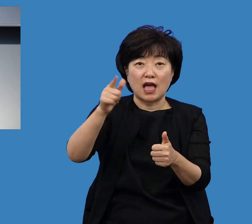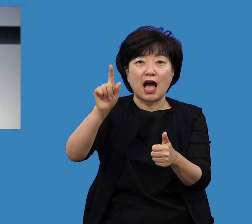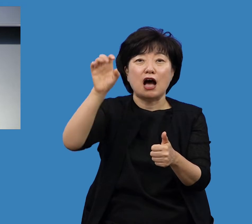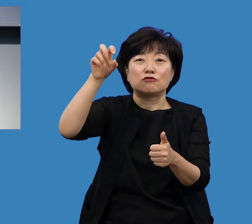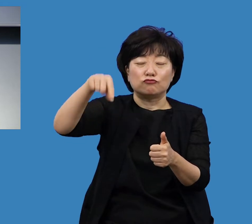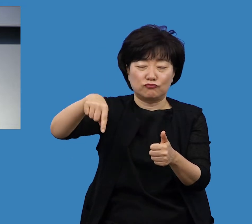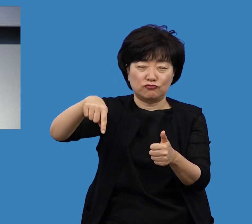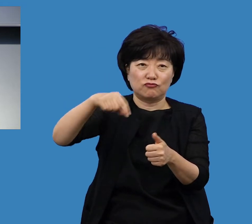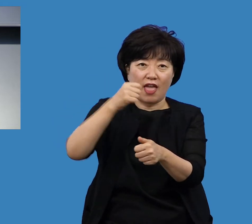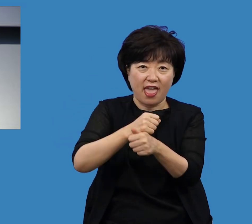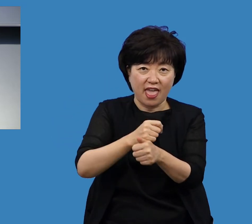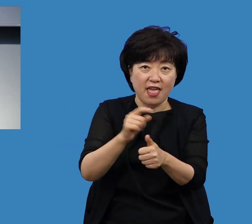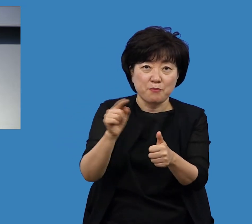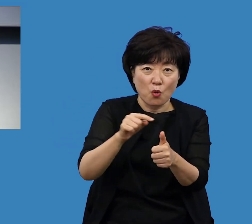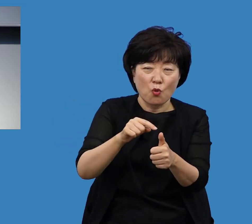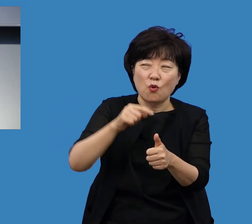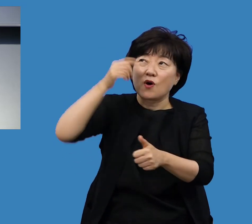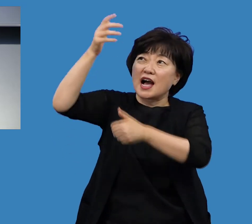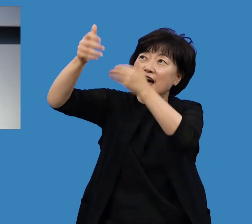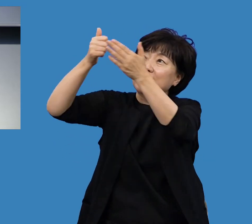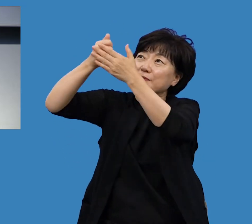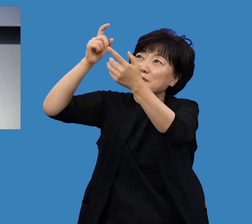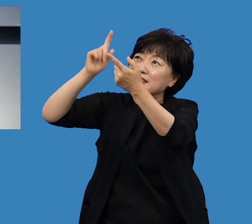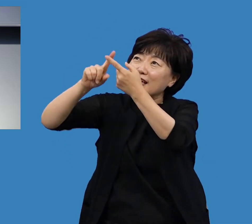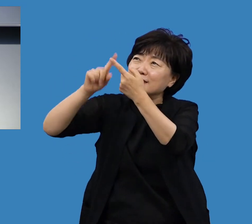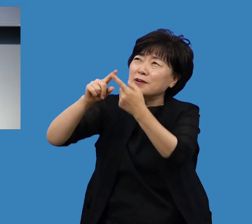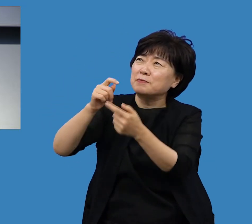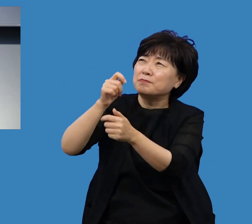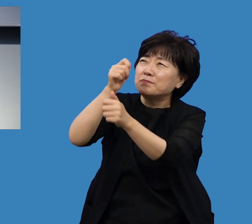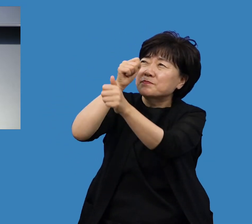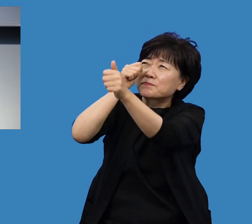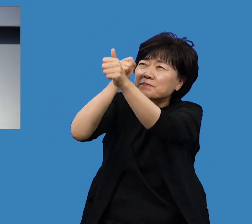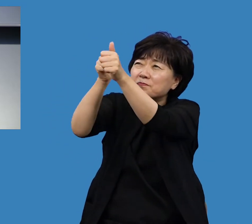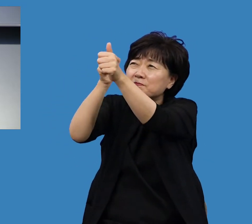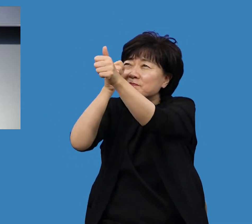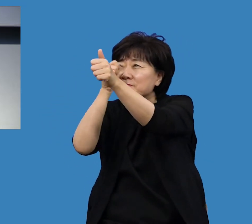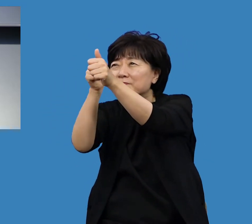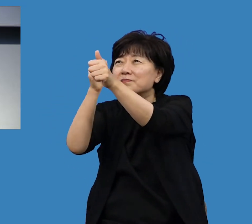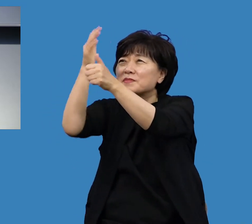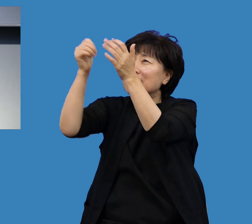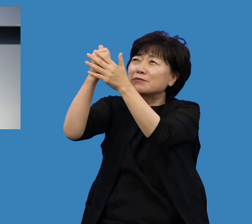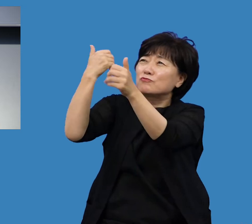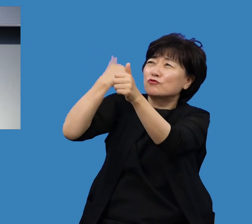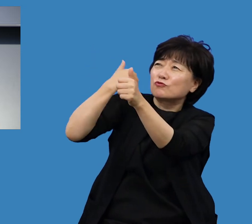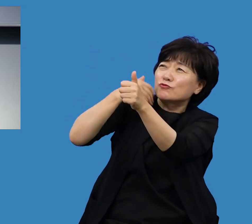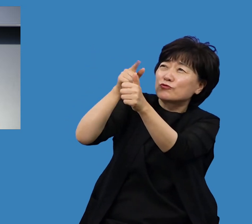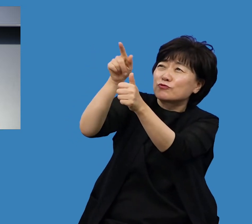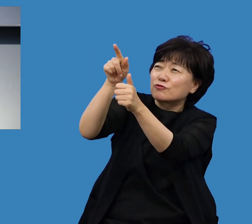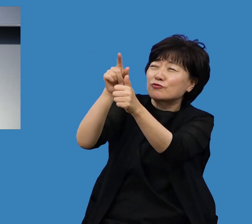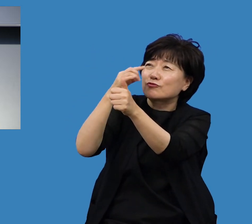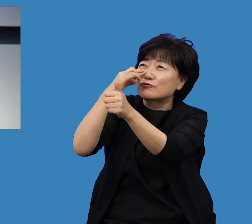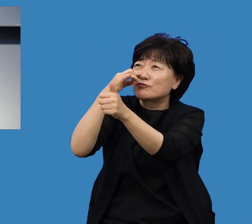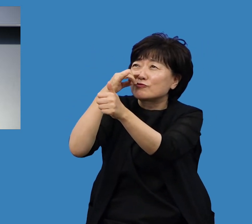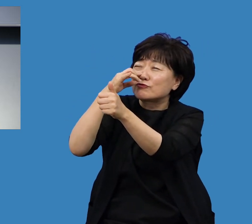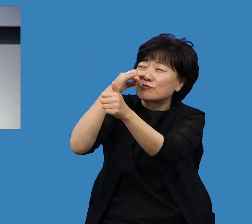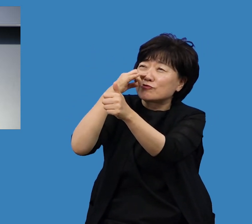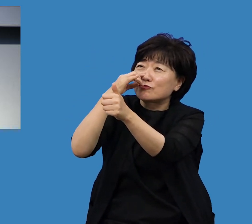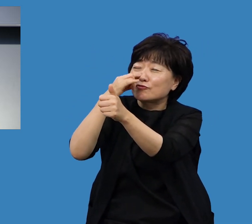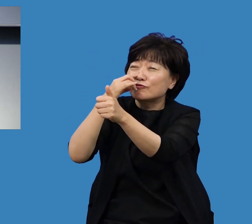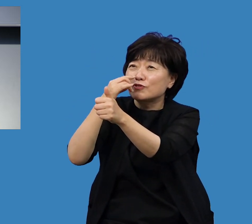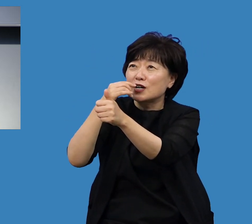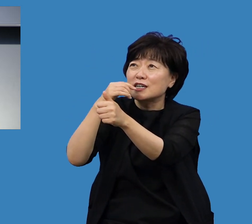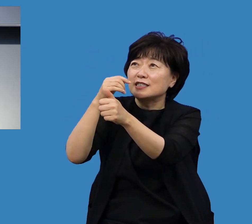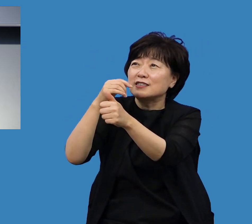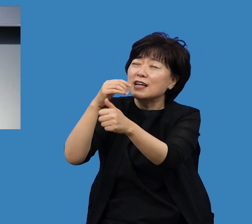에류나오 하냐면 하나님을 서치하는 거야. 하나님이 어떤 분이신지 궁금해지는 거야. 그래서 성경을 찾아보고